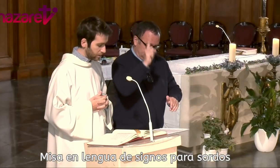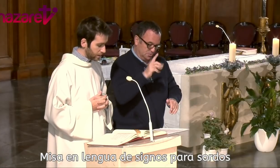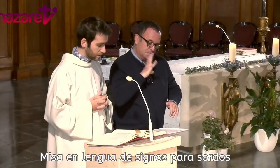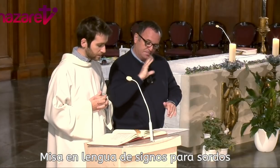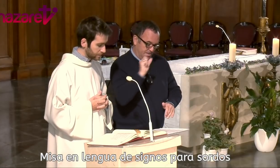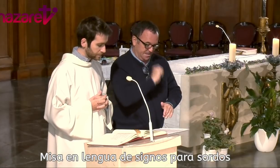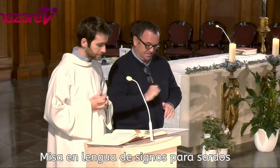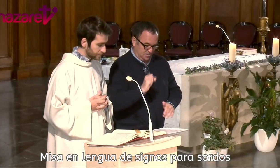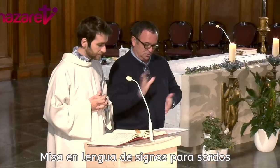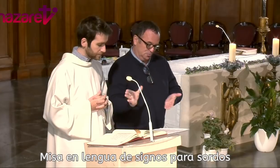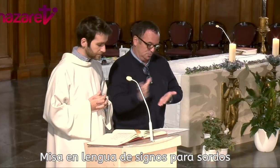naciones.